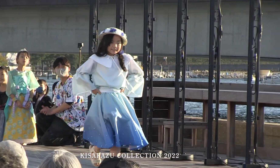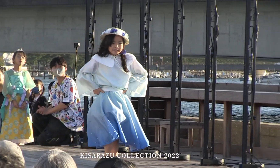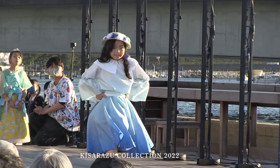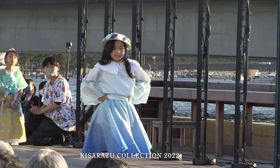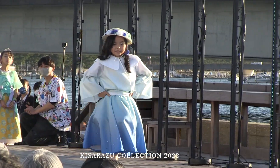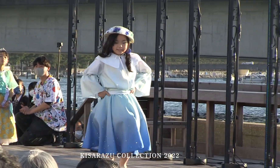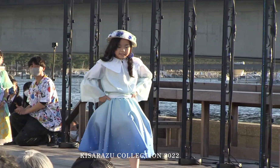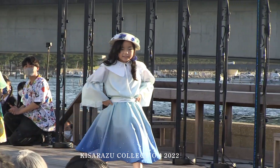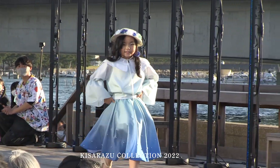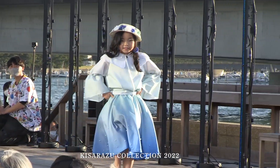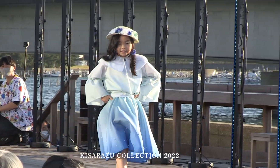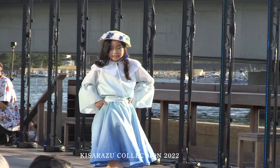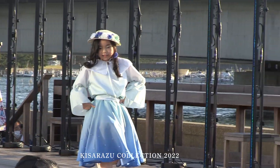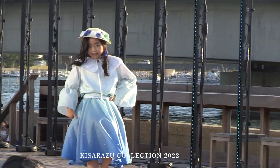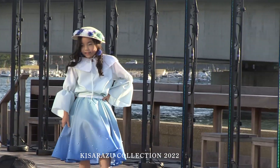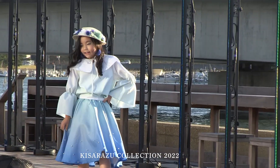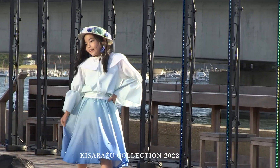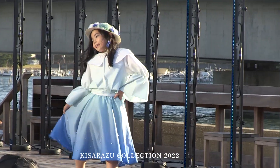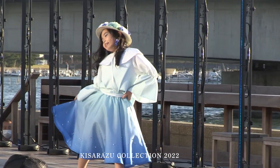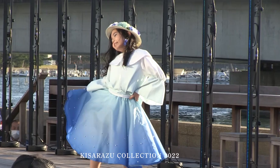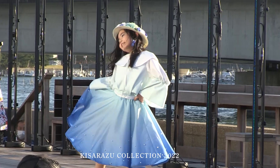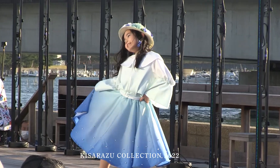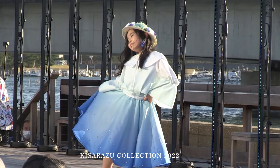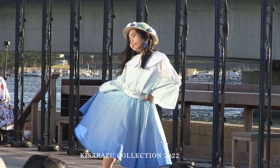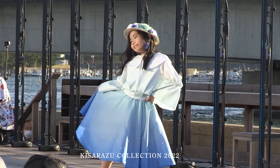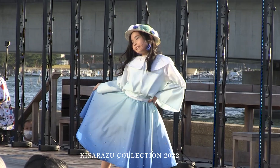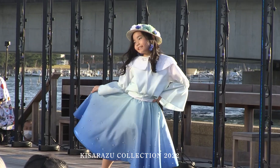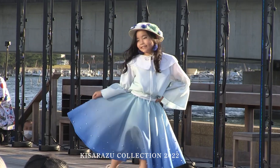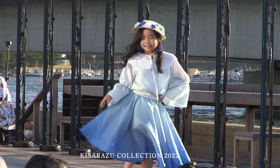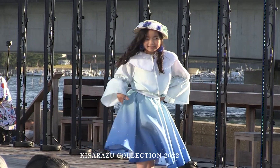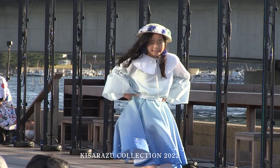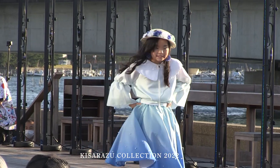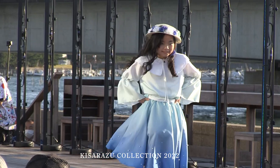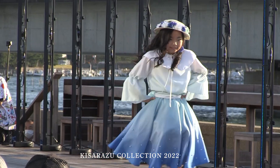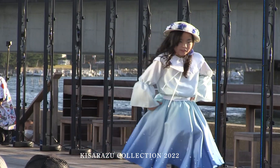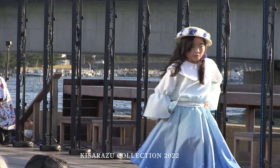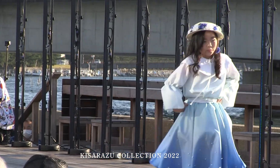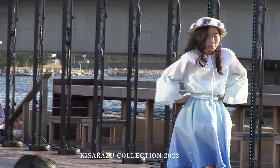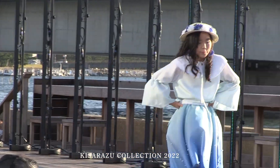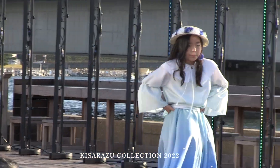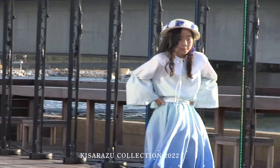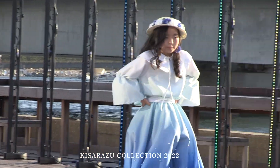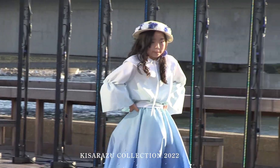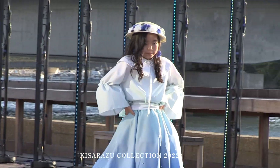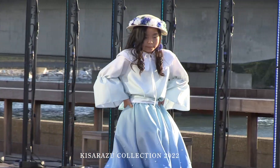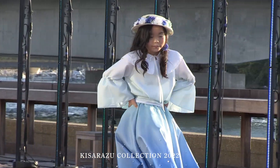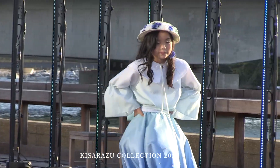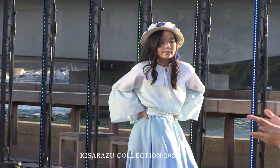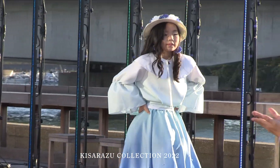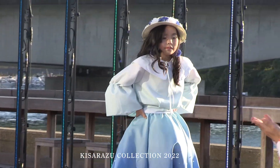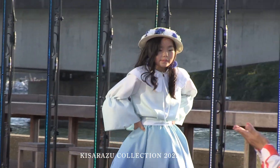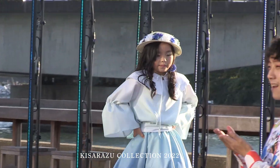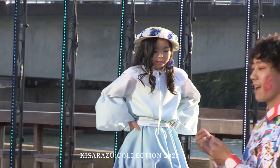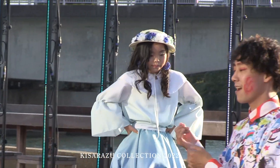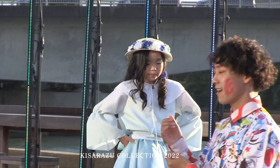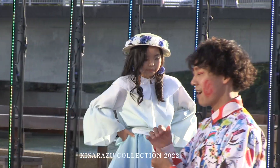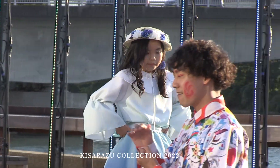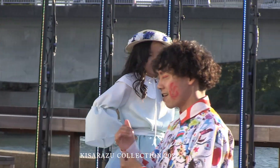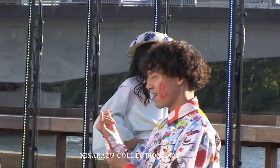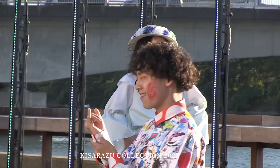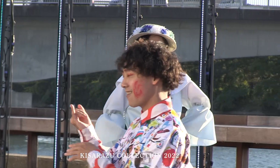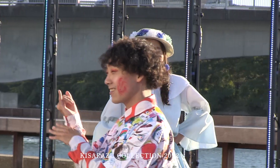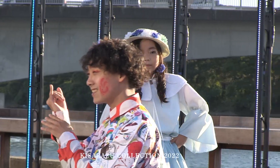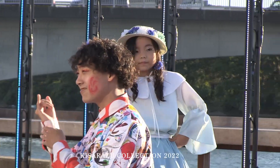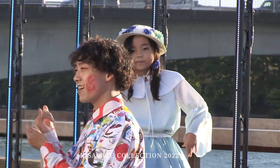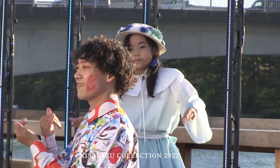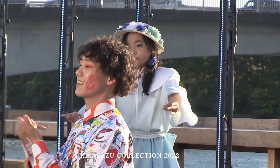。いろいろ子たちが気に入ってもらえたので、ステージではジアのポーズや可愛いお姫様として楽しん